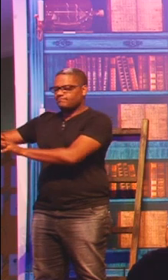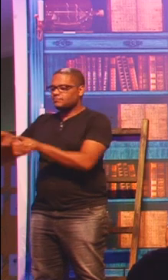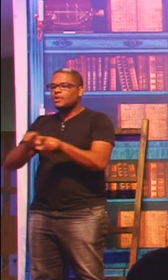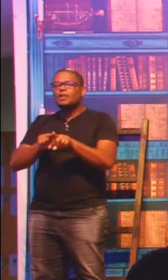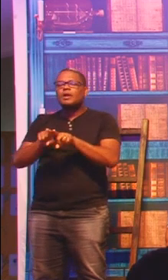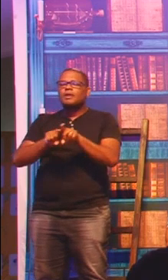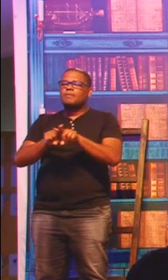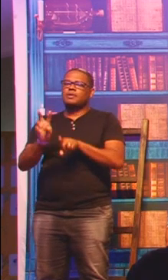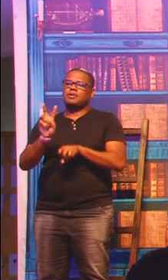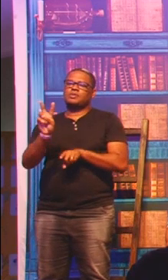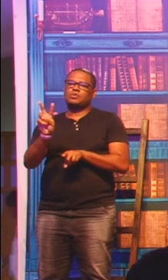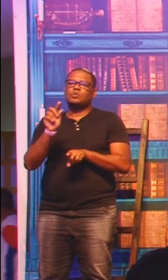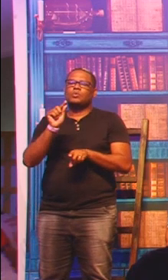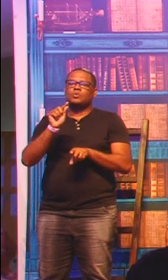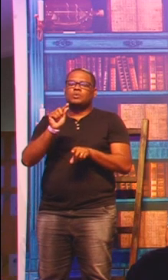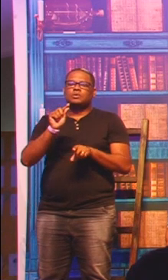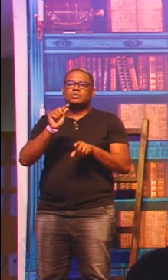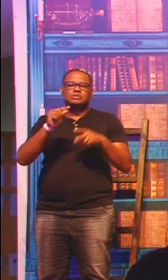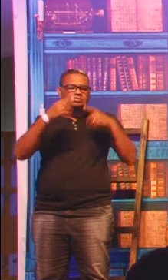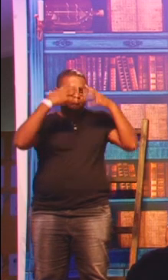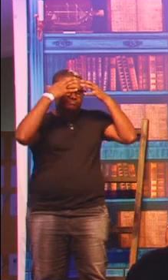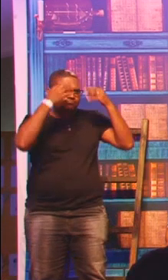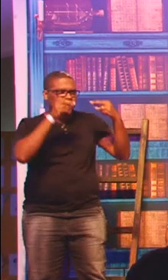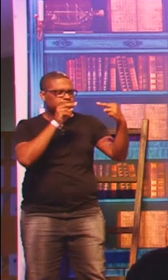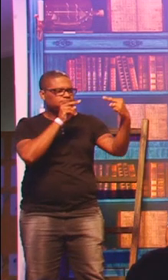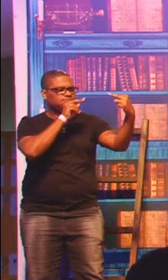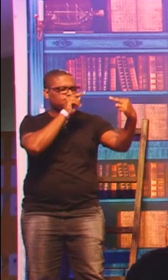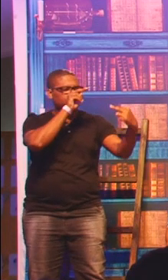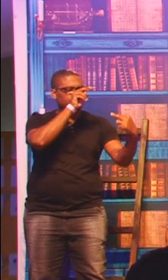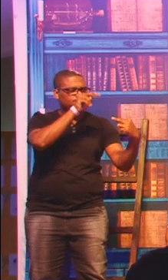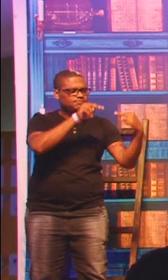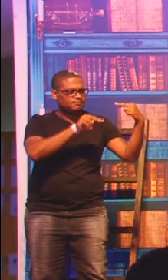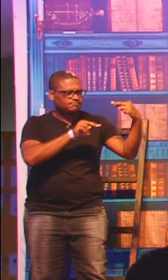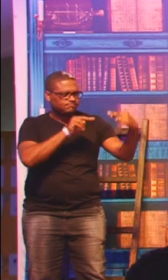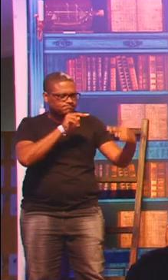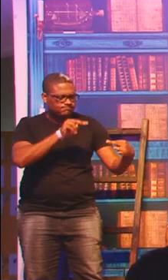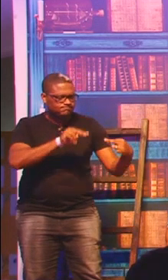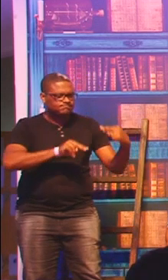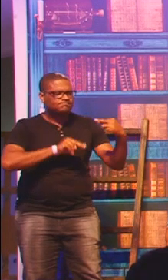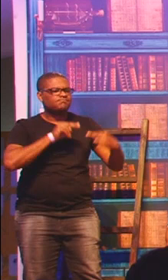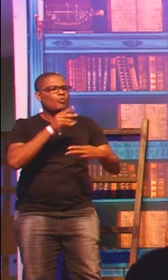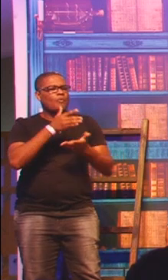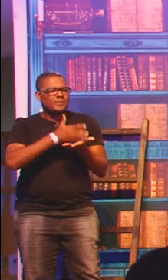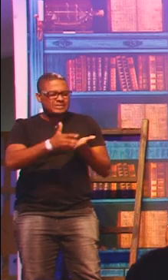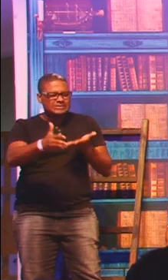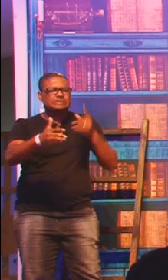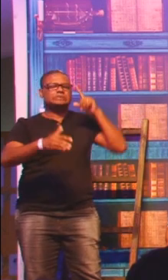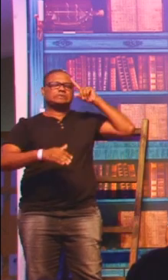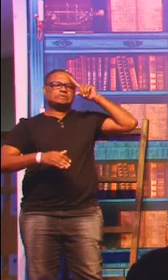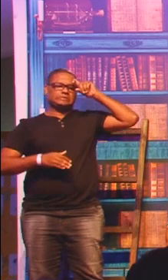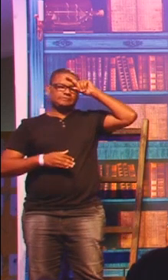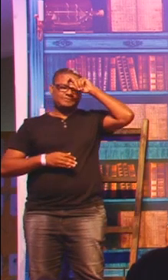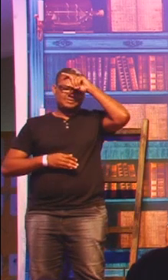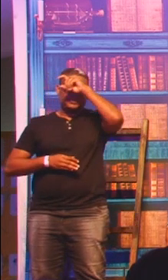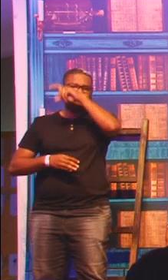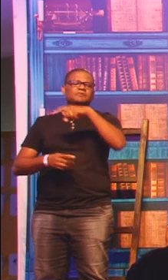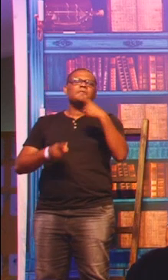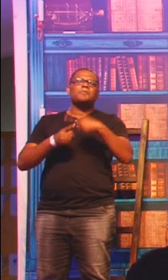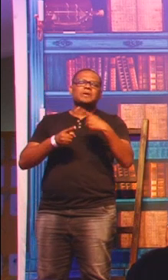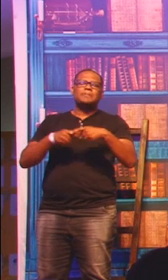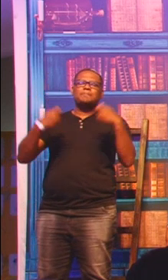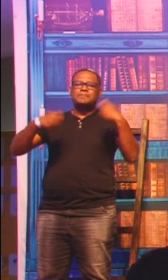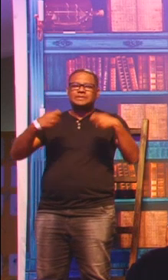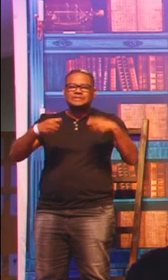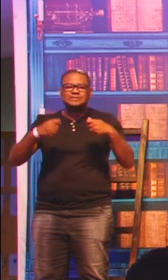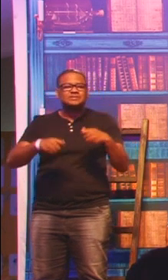Ocupávamos o tempo com as apreensões do corpo da outra. No começo foi difícil, muito difícil. Era necessário que se